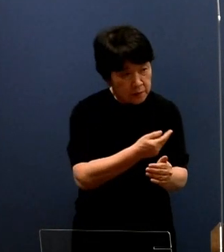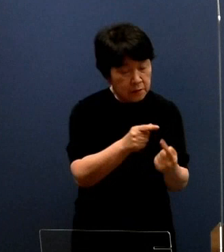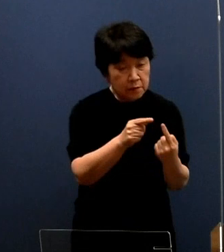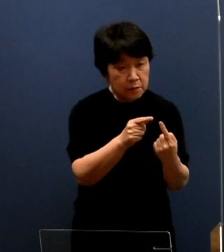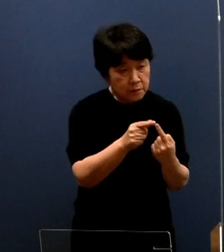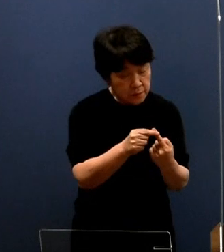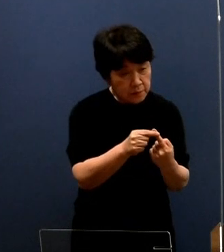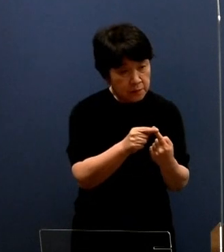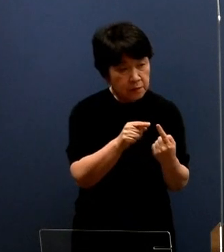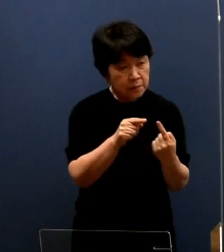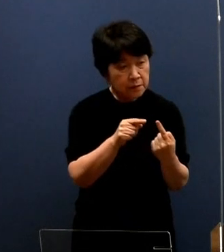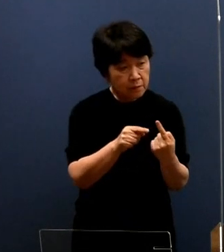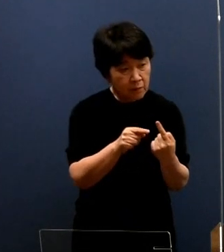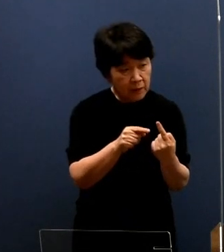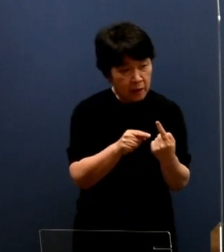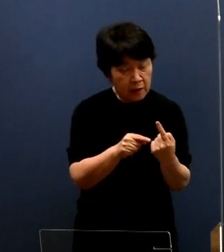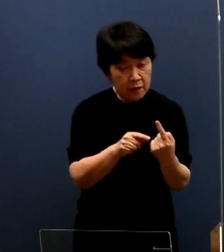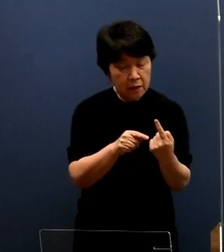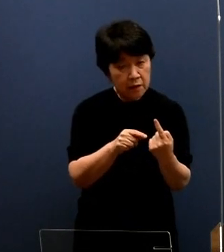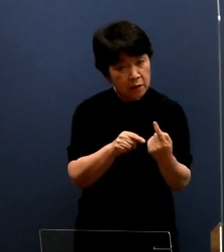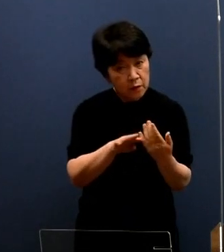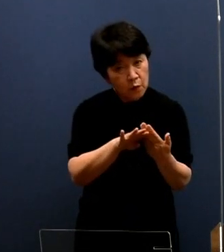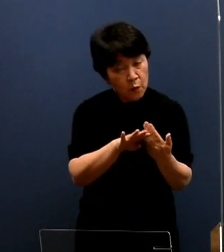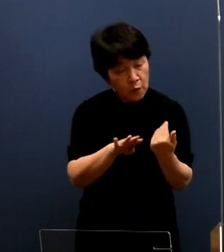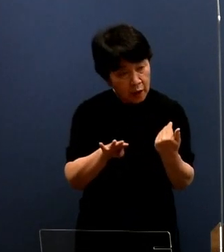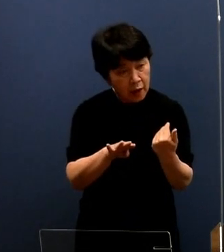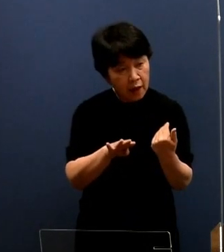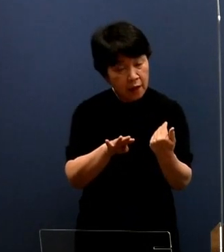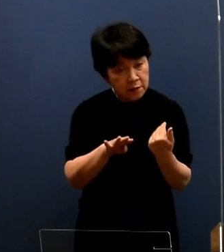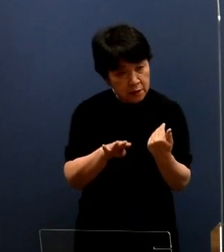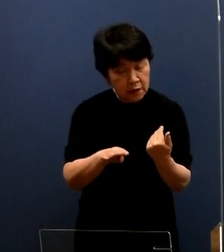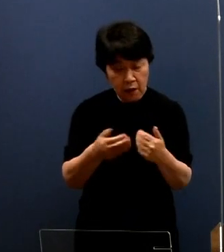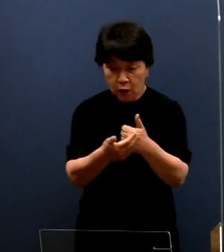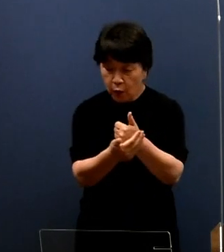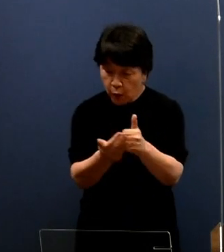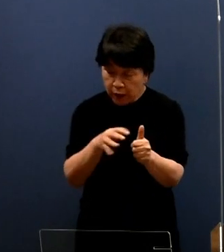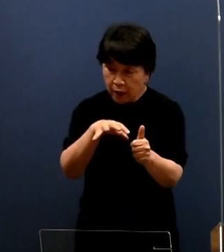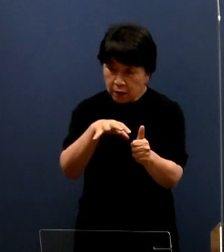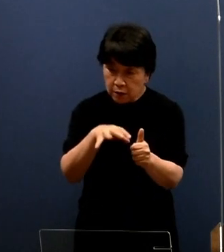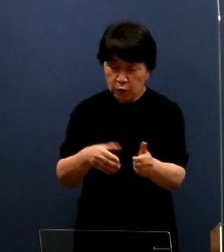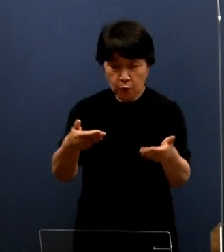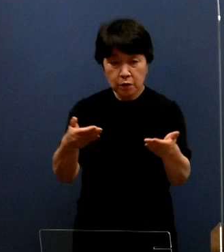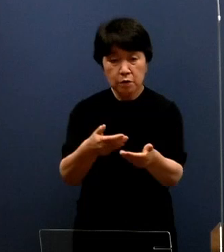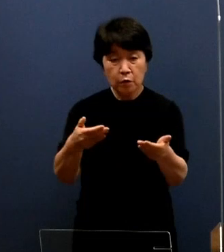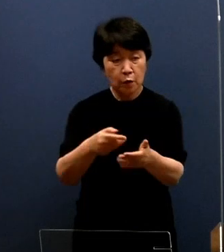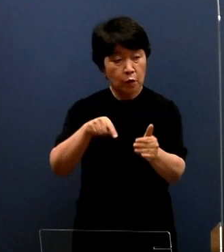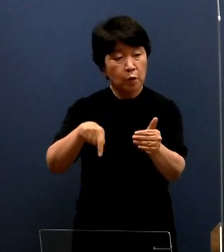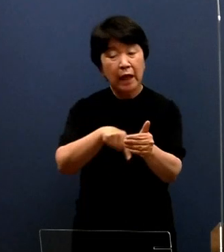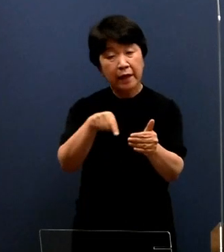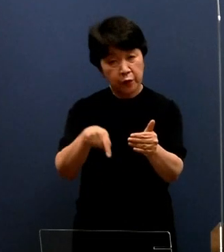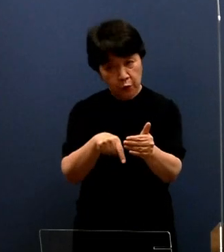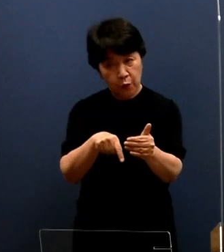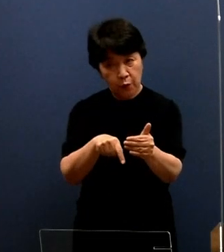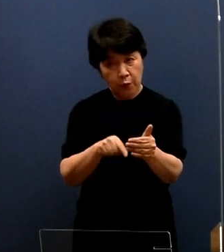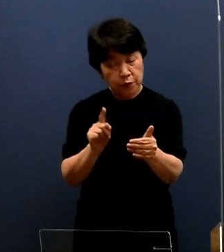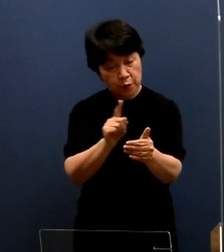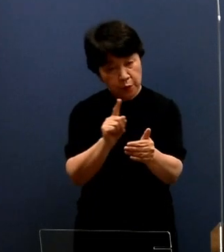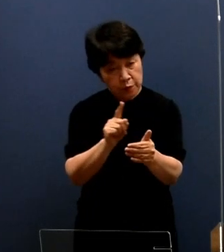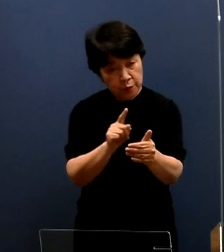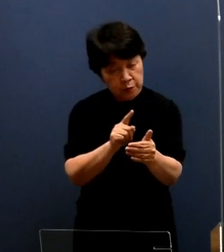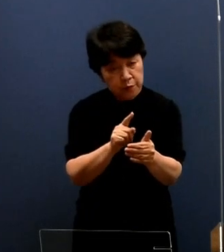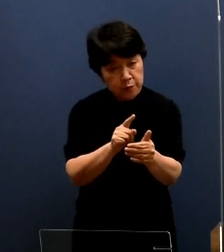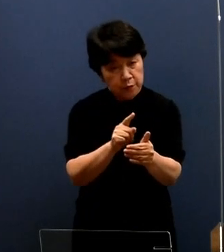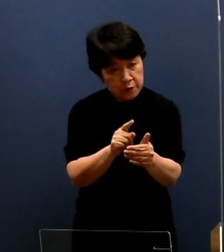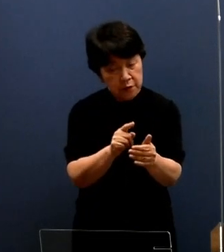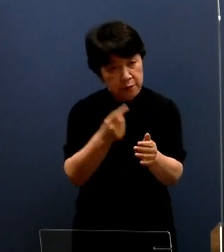方をそのサポートに当てている中で、県庁自体のその業務の状況というのにどのような影響が出ているのかというのをお尋